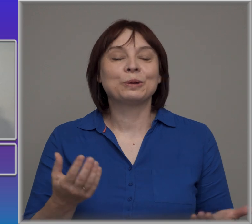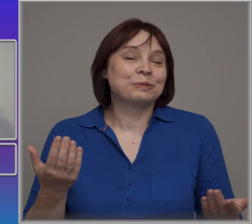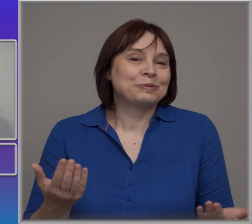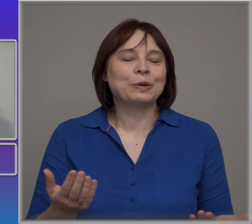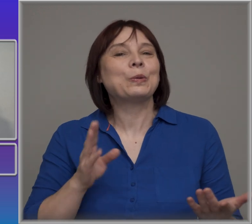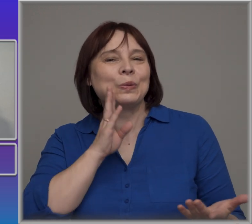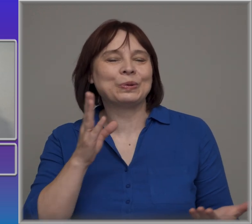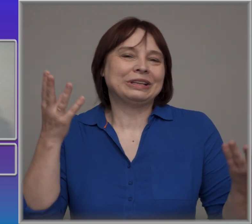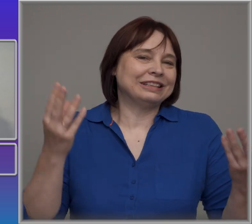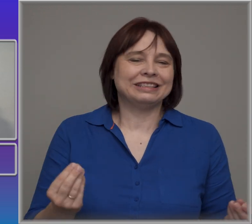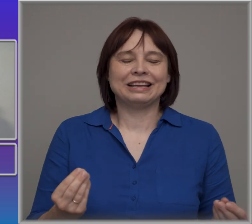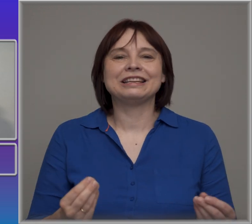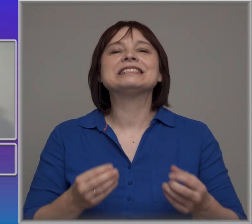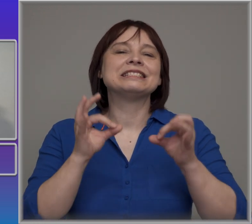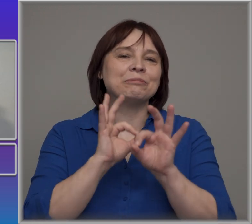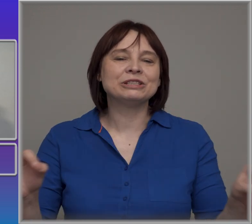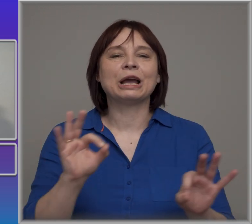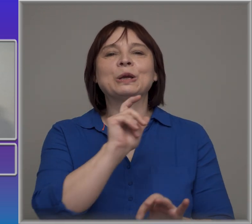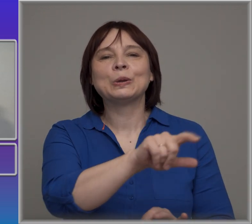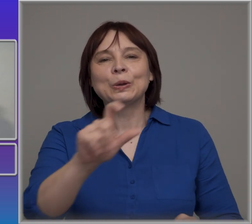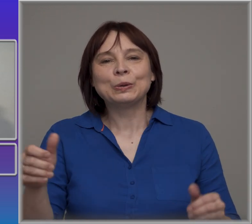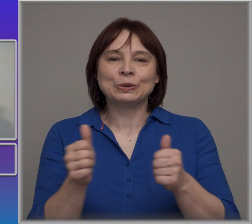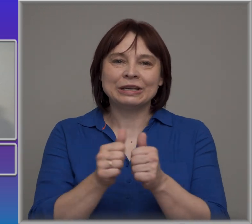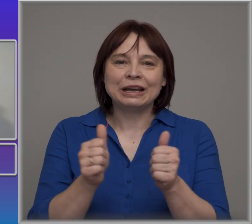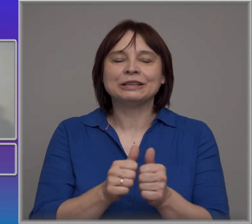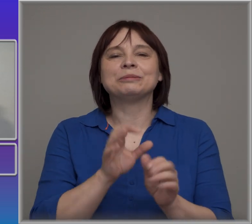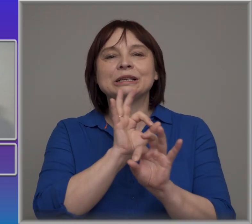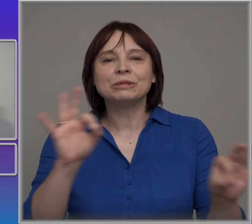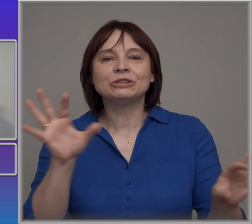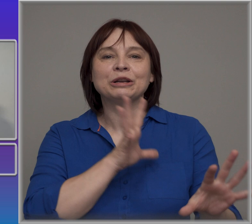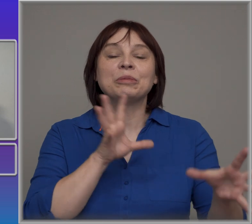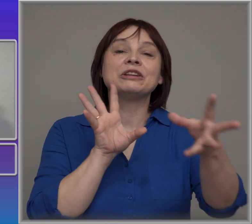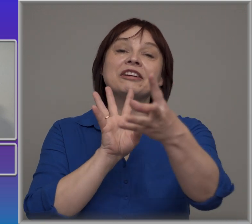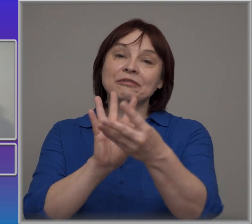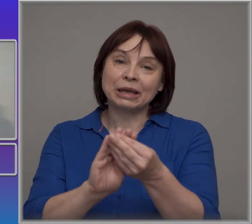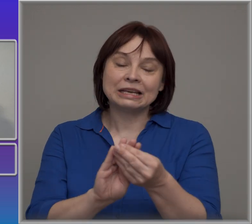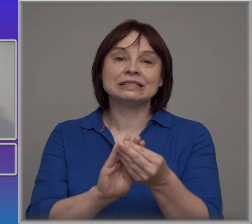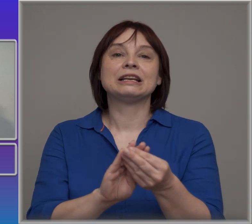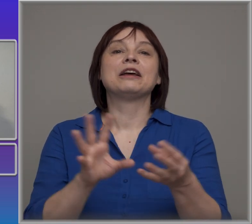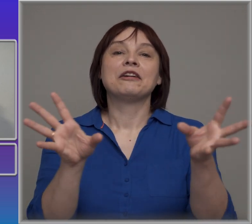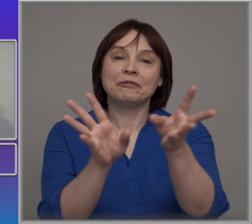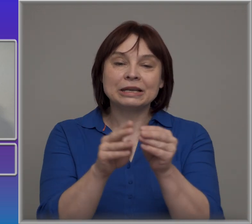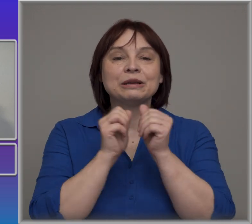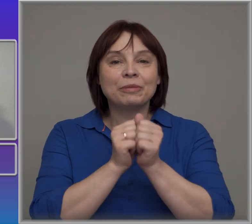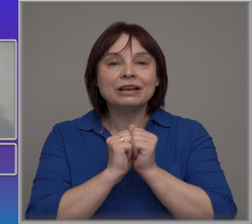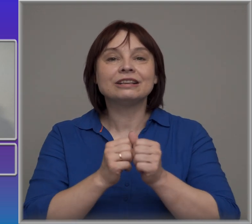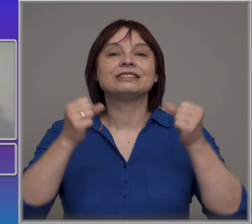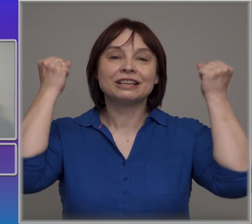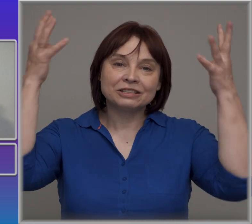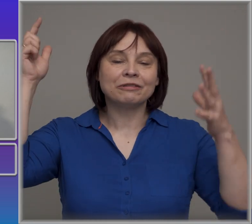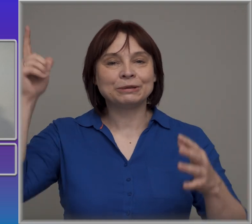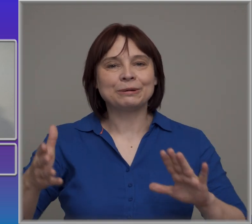Для кого как? Замечательные люди рядом. И так замечательно быть вместе, вместе молиться, вместе славить